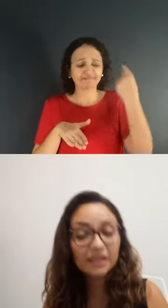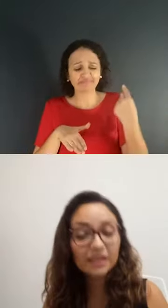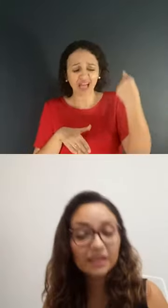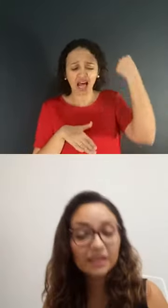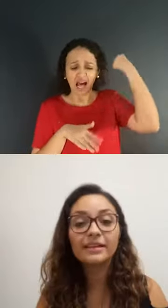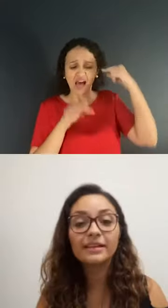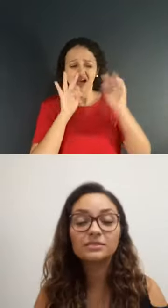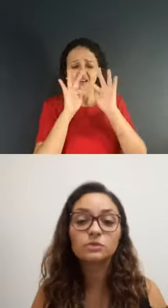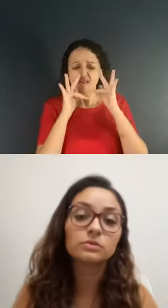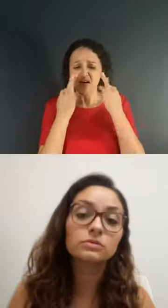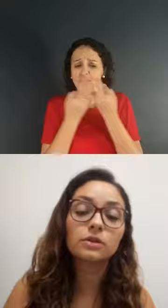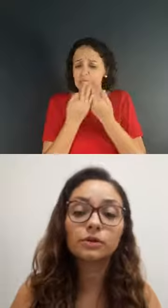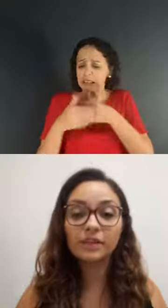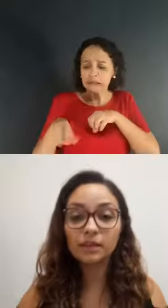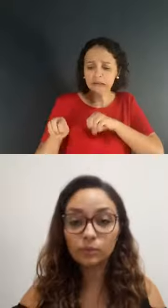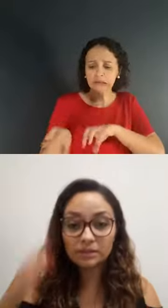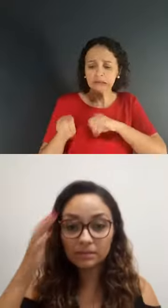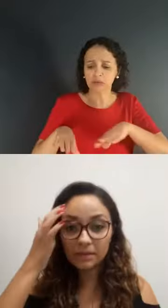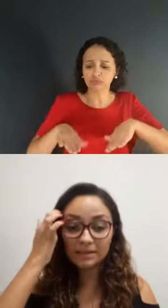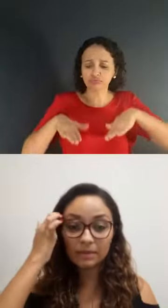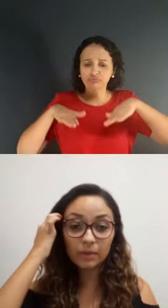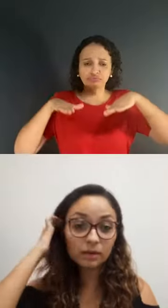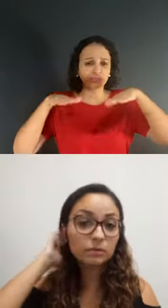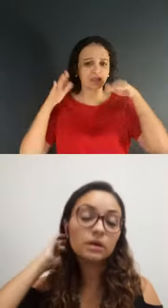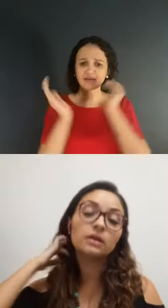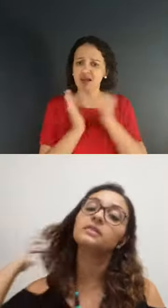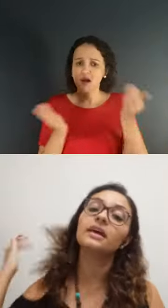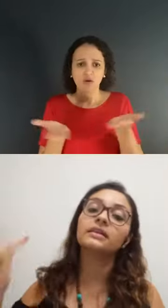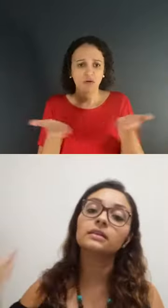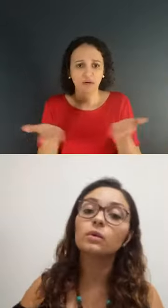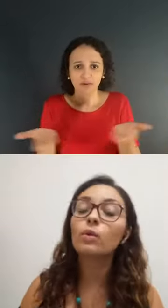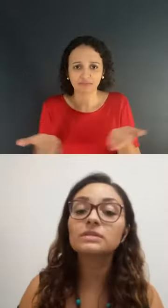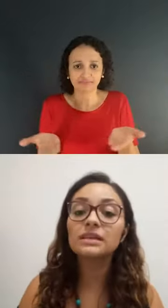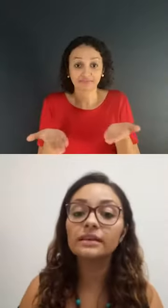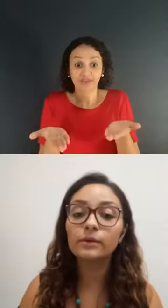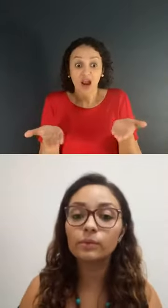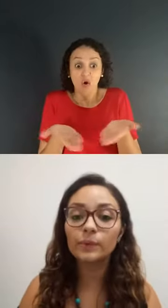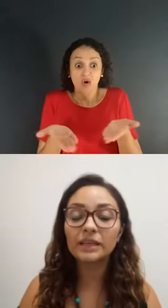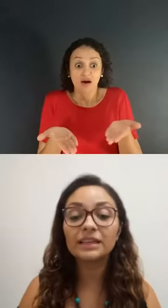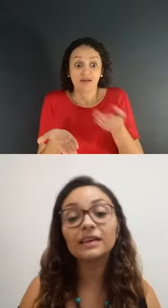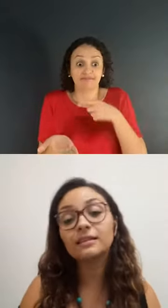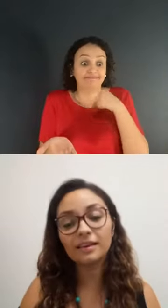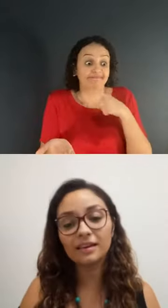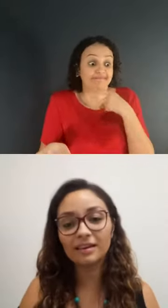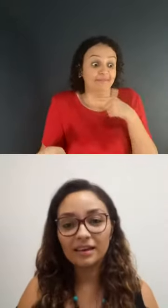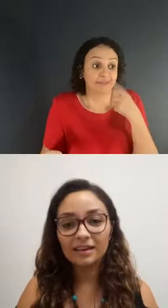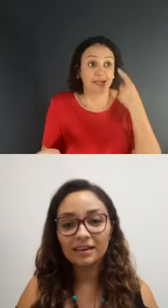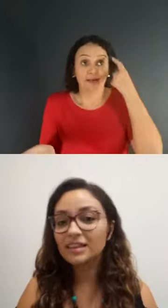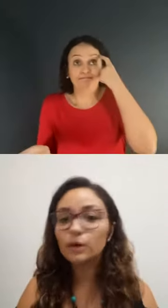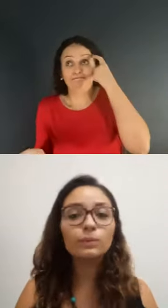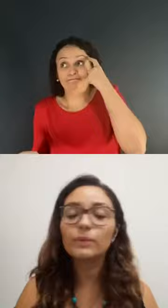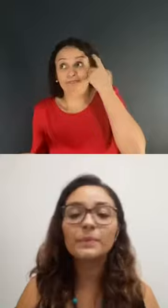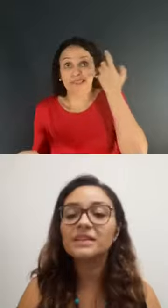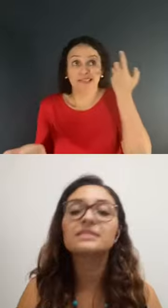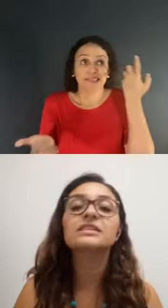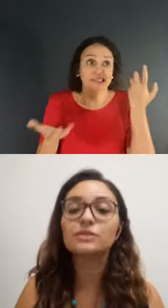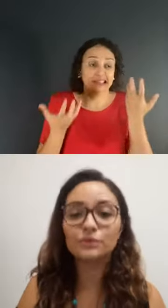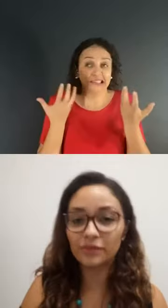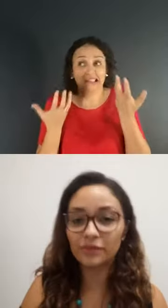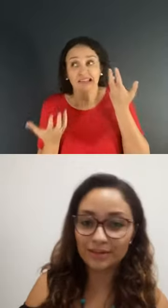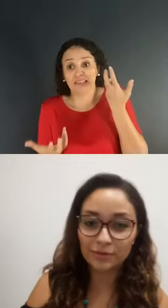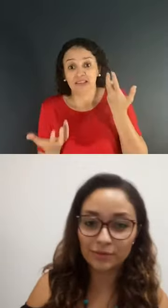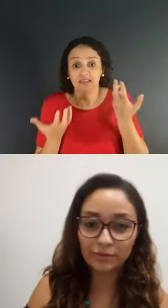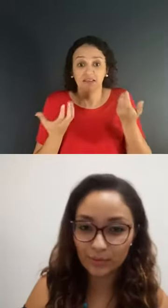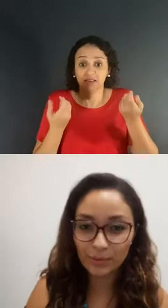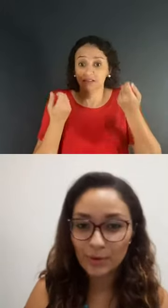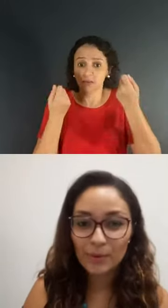seus familiares, com as pessoas ao seu redor tendo esse pensamento e ainda não conseguiu entender que não é preciso